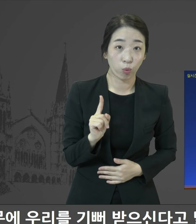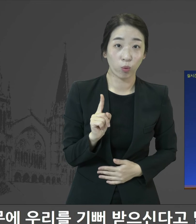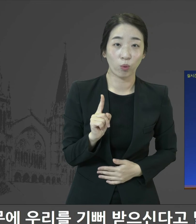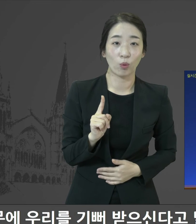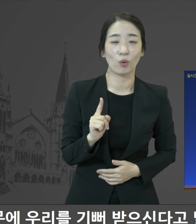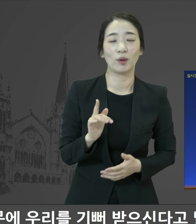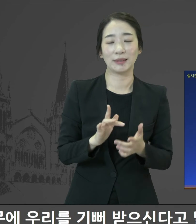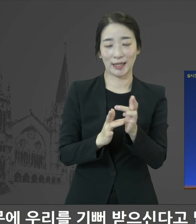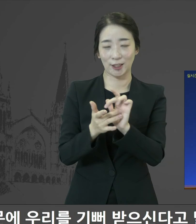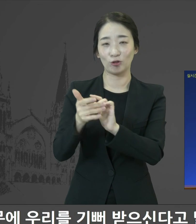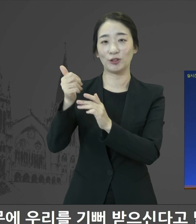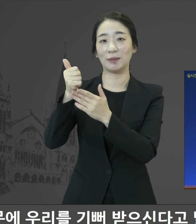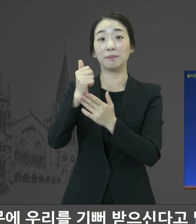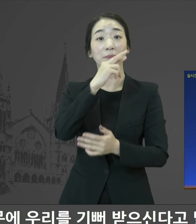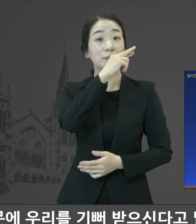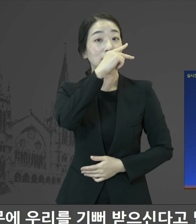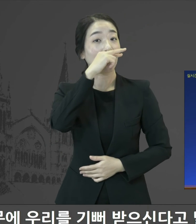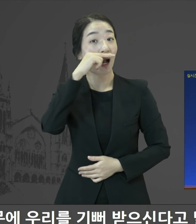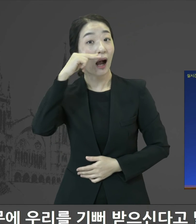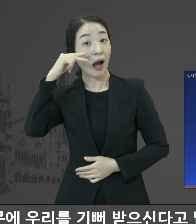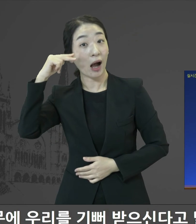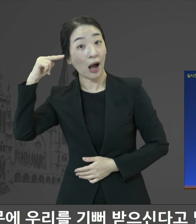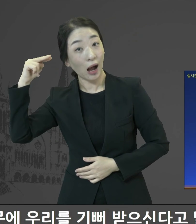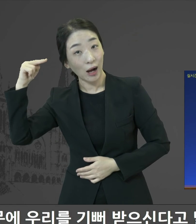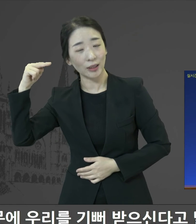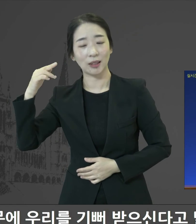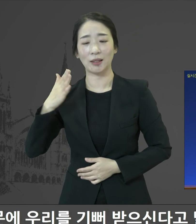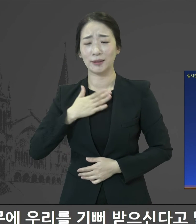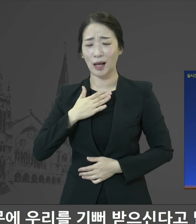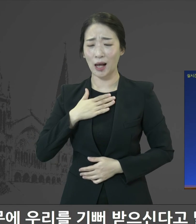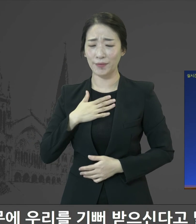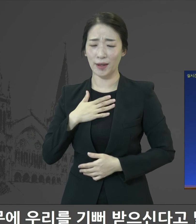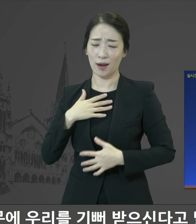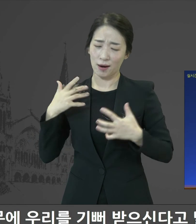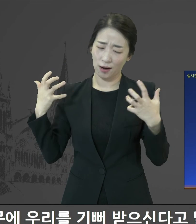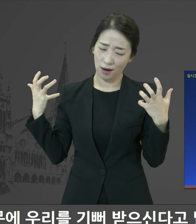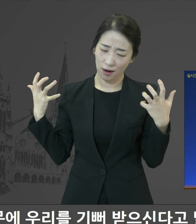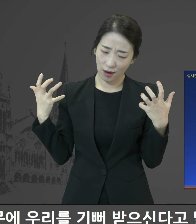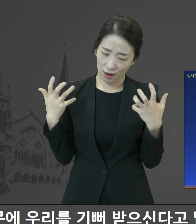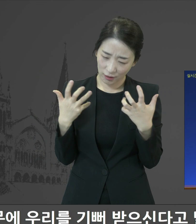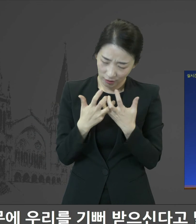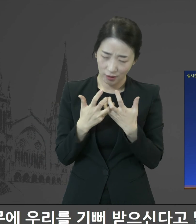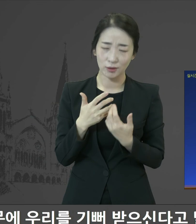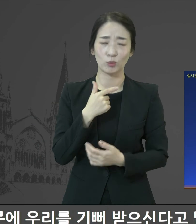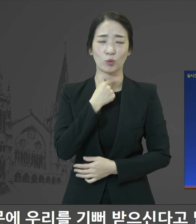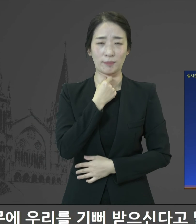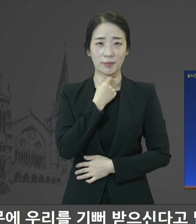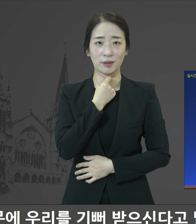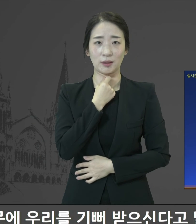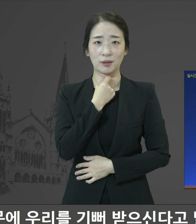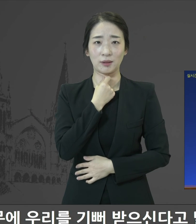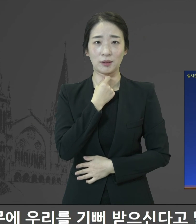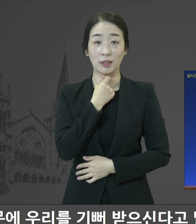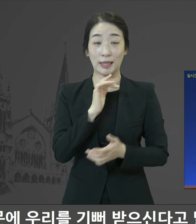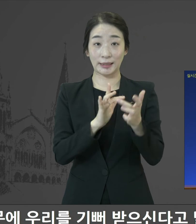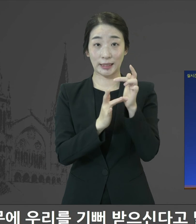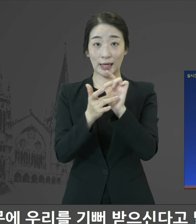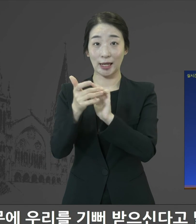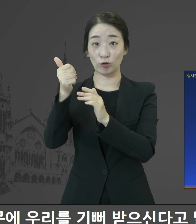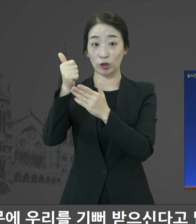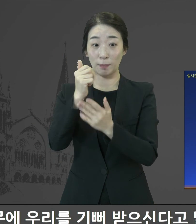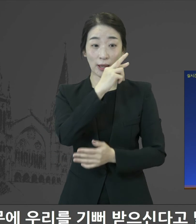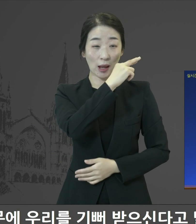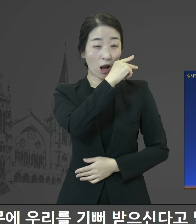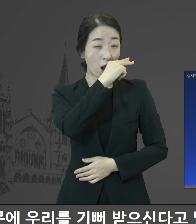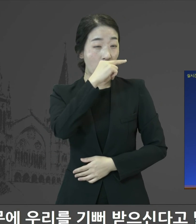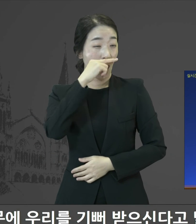예수님의 그 향기가 우리 안에 배어 있기를 소망하십시다. 예수님의 그